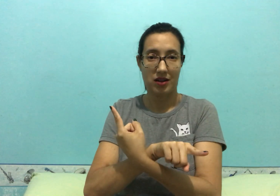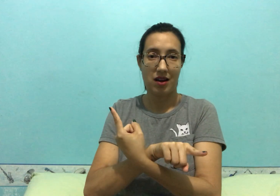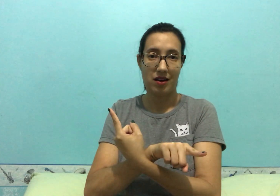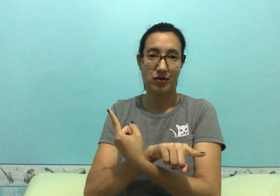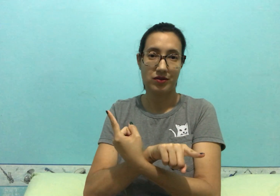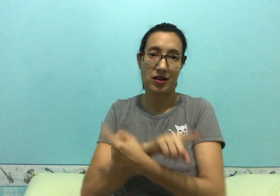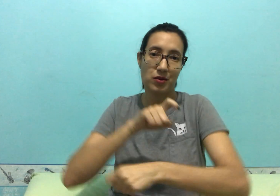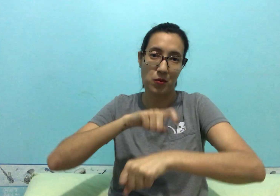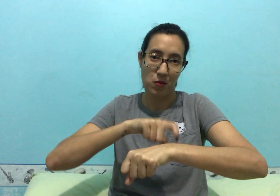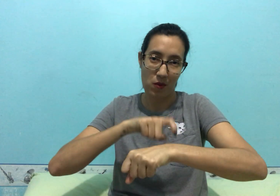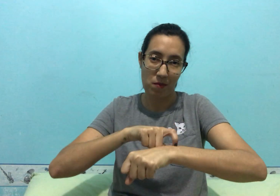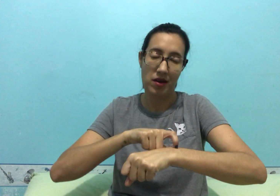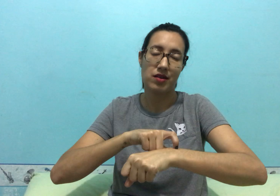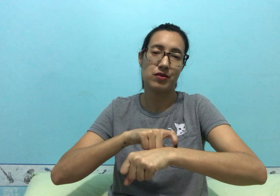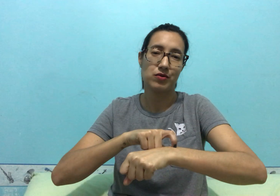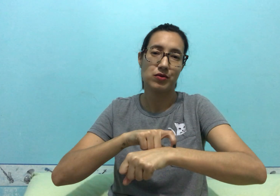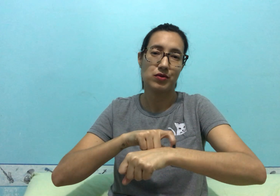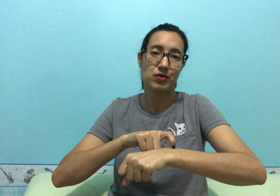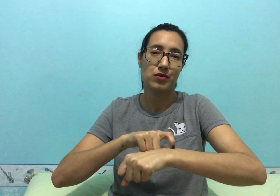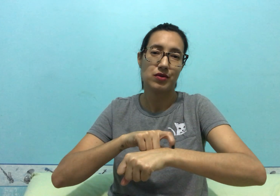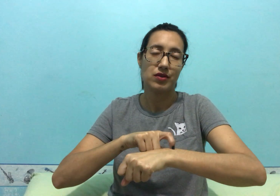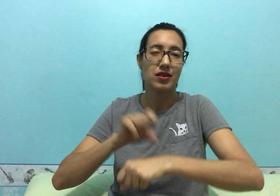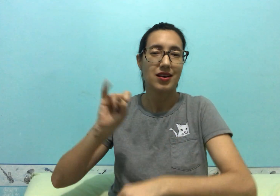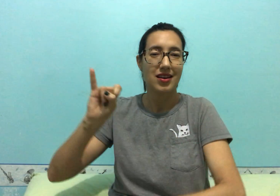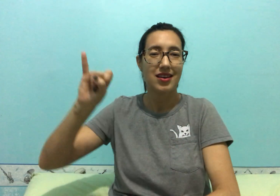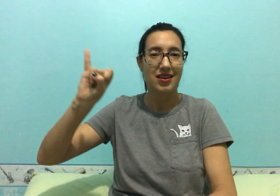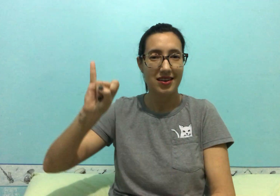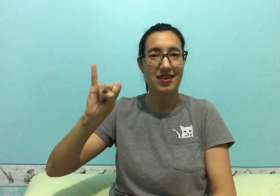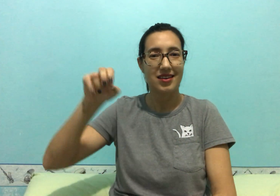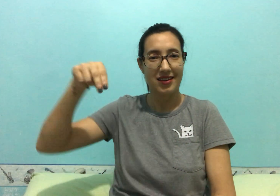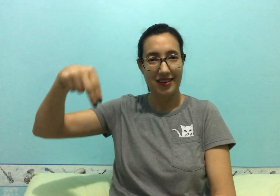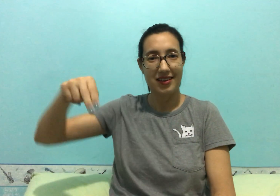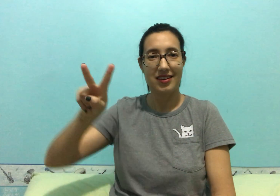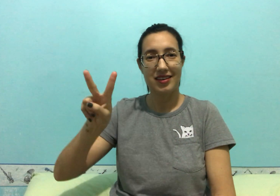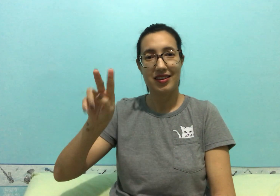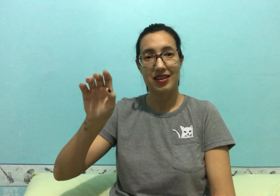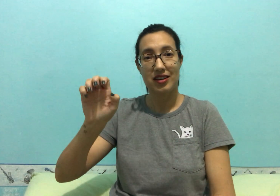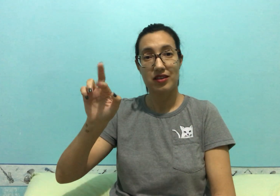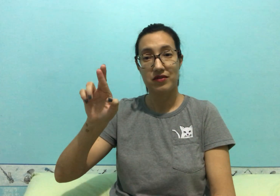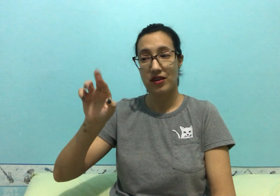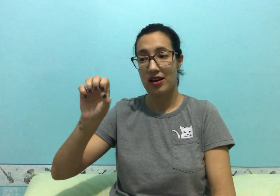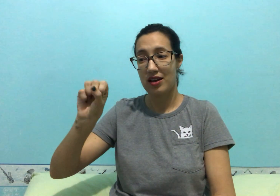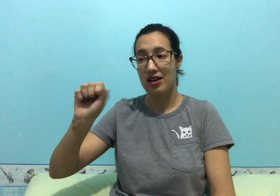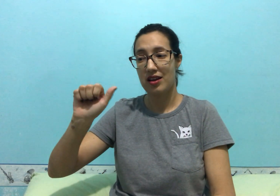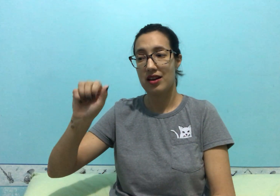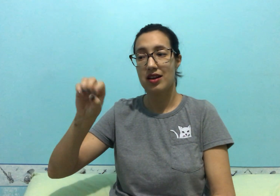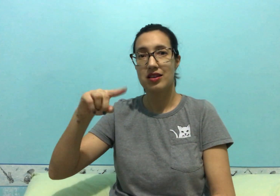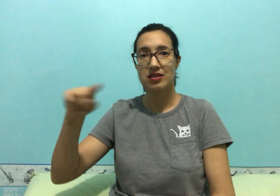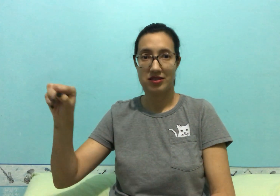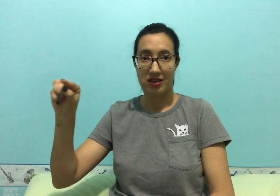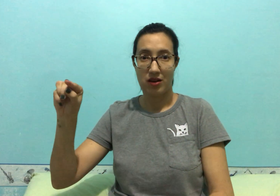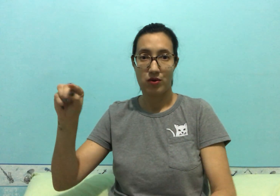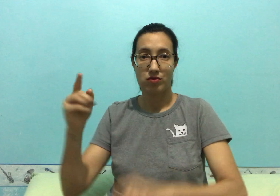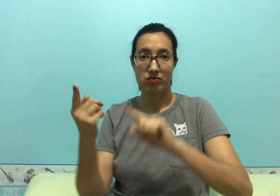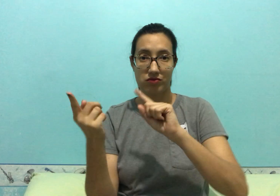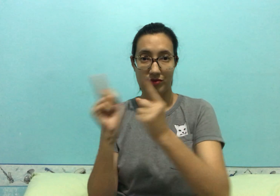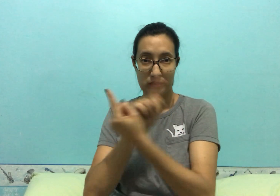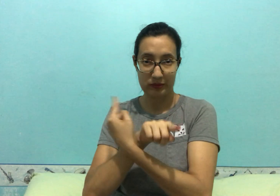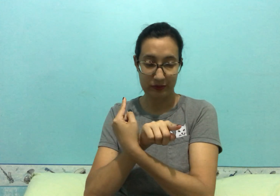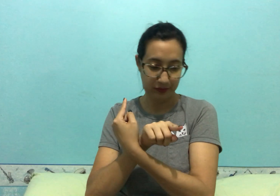a AND, a OU como sendo o último nível, né? E a AND como sendo a primeira a implementar. Só que aí agora está ao contrário, né?